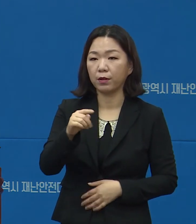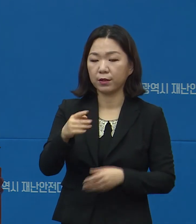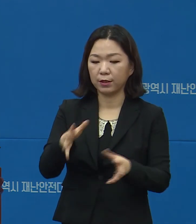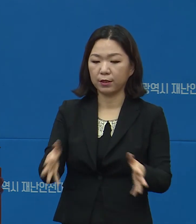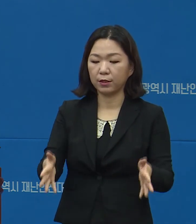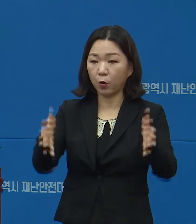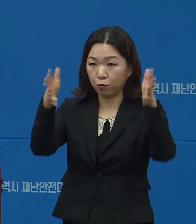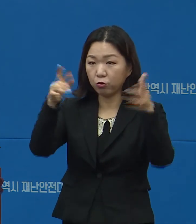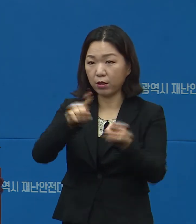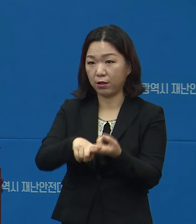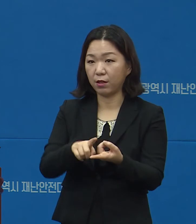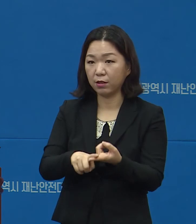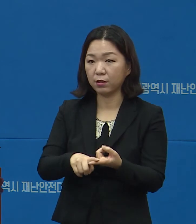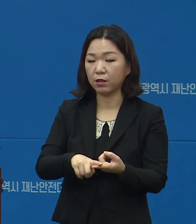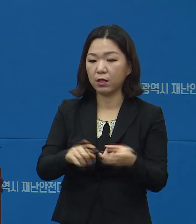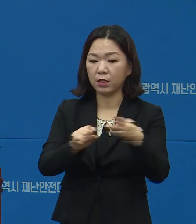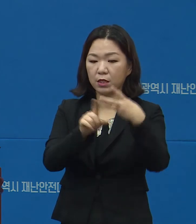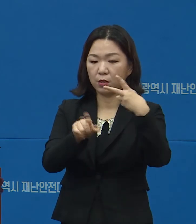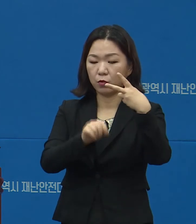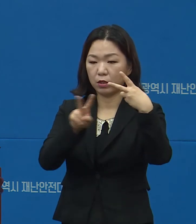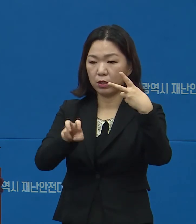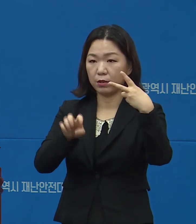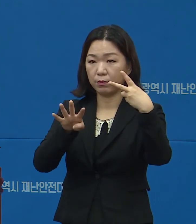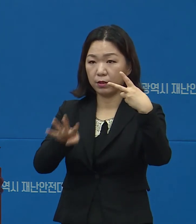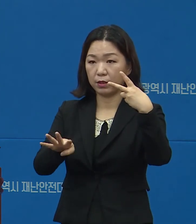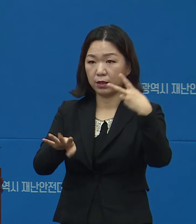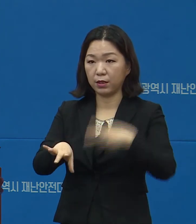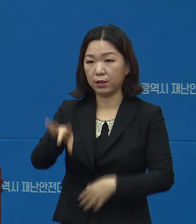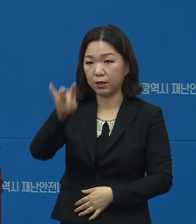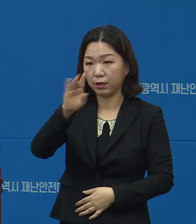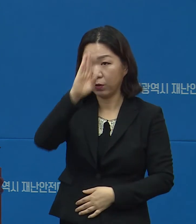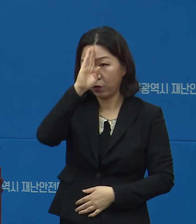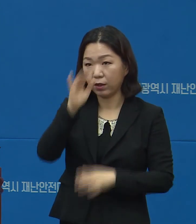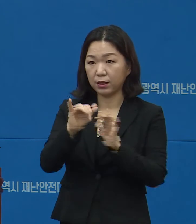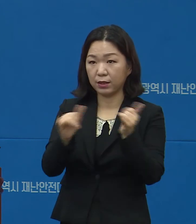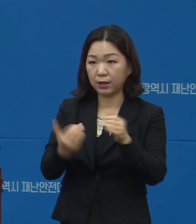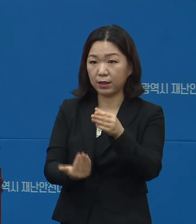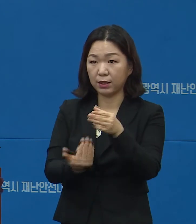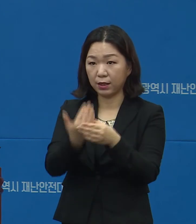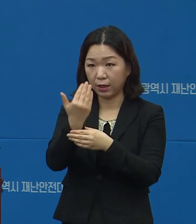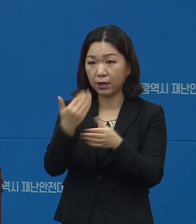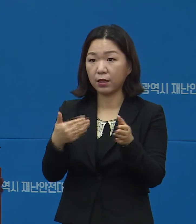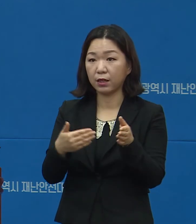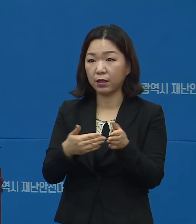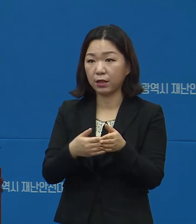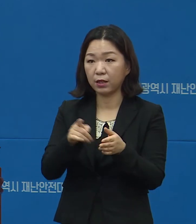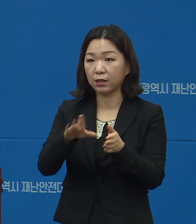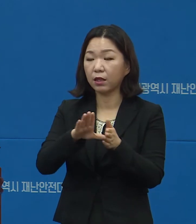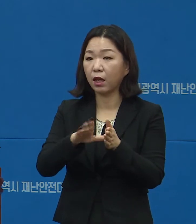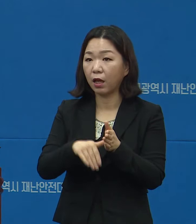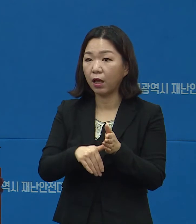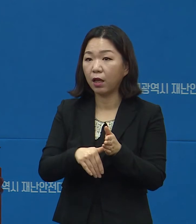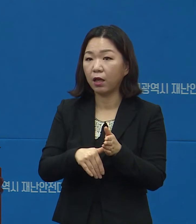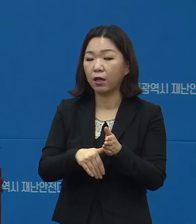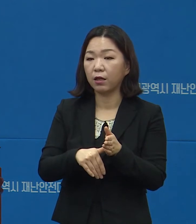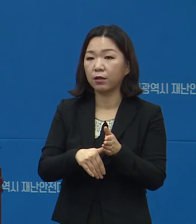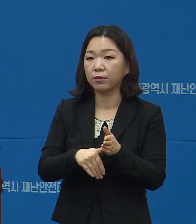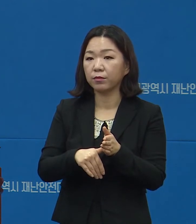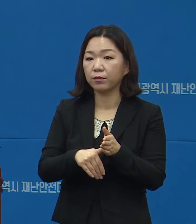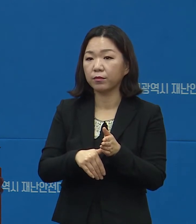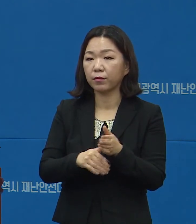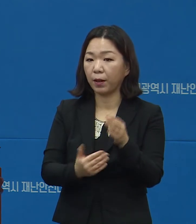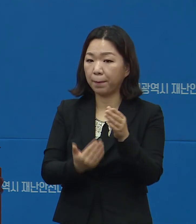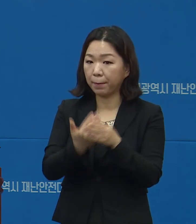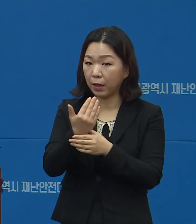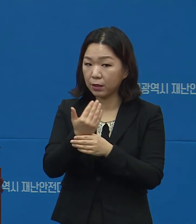있습니다. 2월 24일 날 최초 환자 확진자가 발생하였고, 당시 저희가 이분의